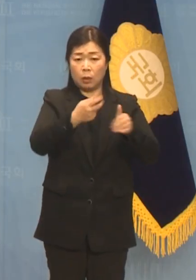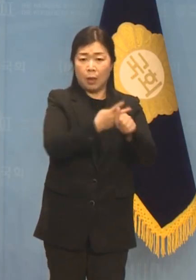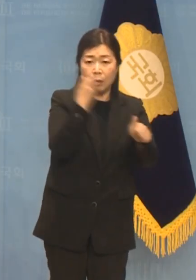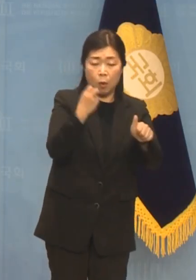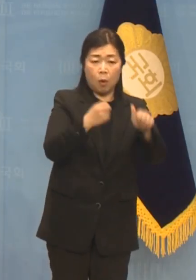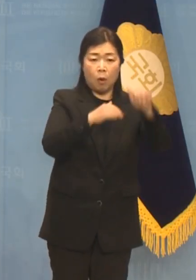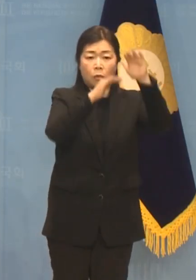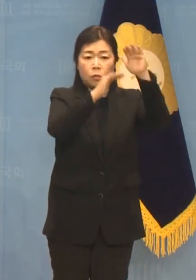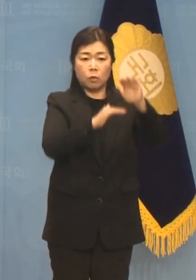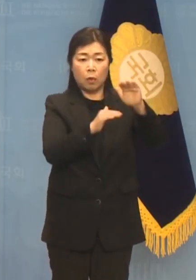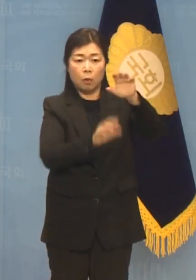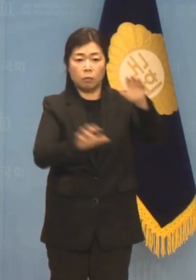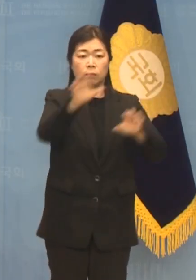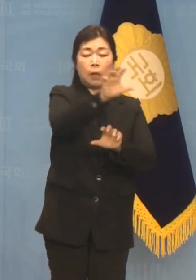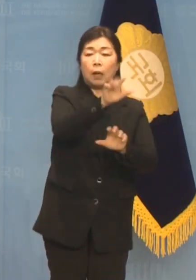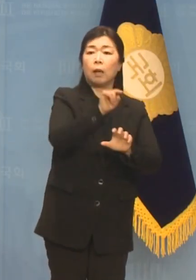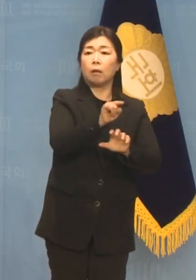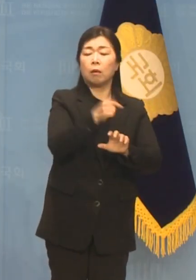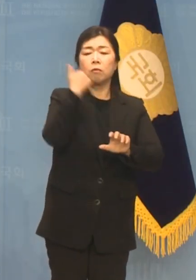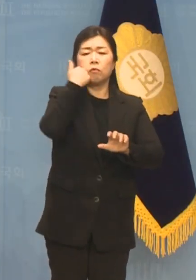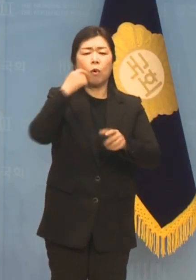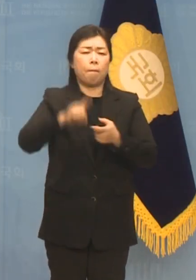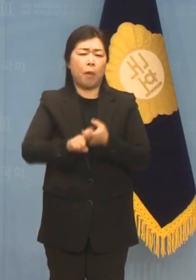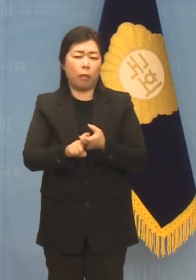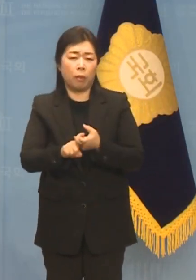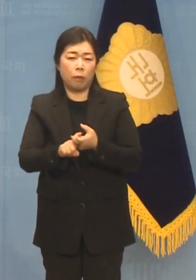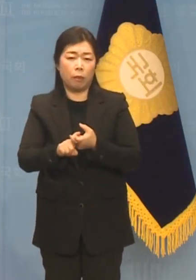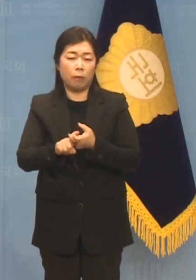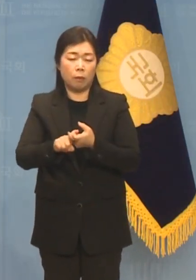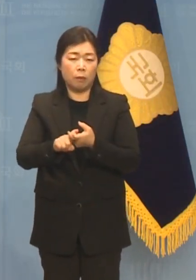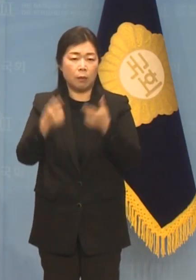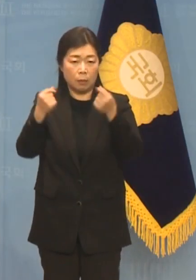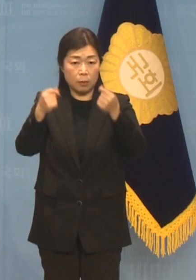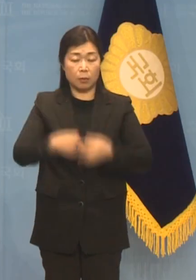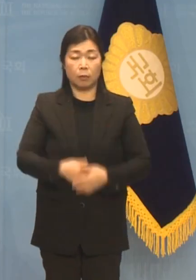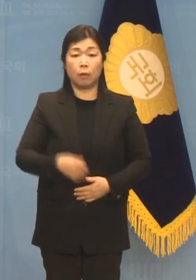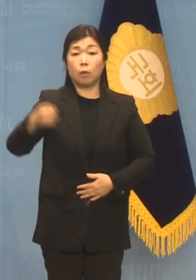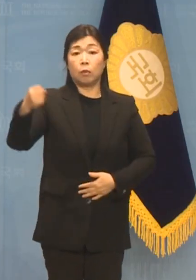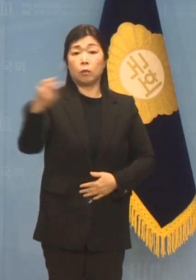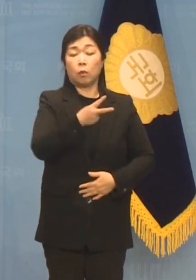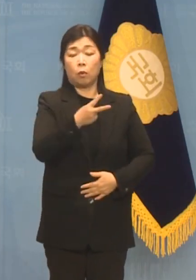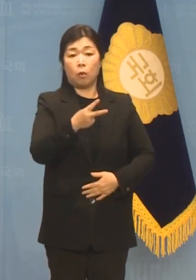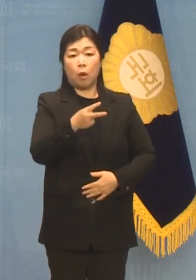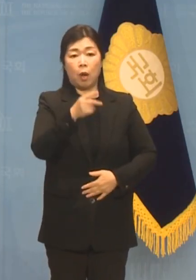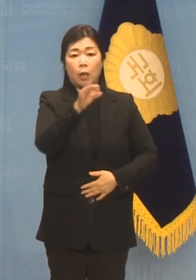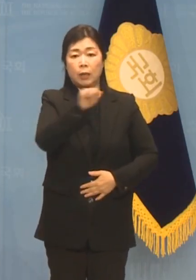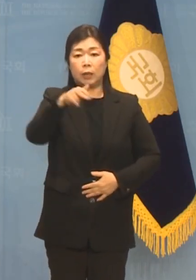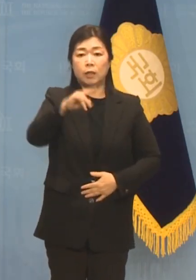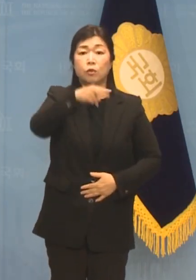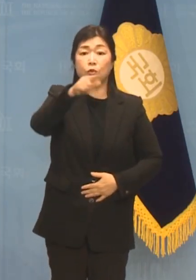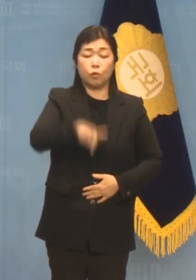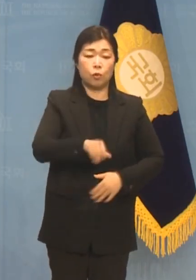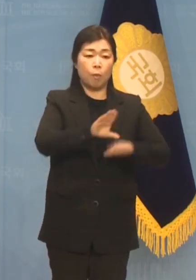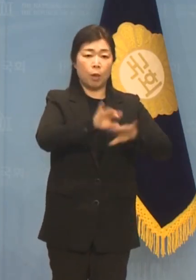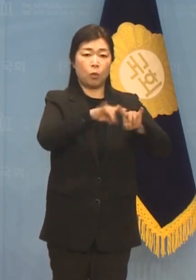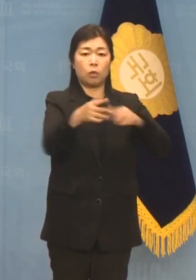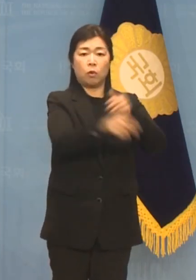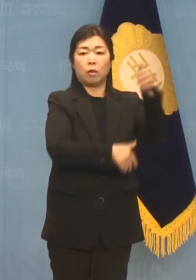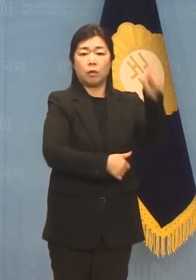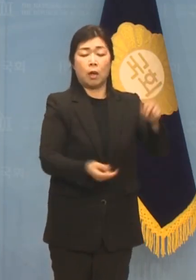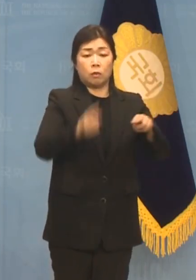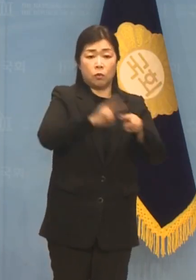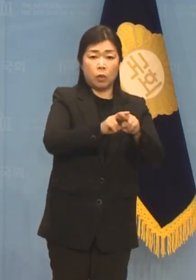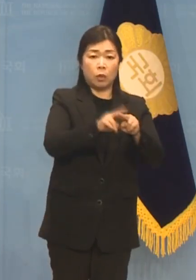등은 심각한 정치 편향 선후전도입니다. 게다가 이진숙 방통위원장 취임 이틀 만에